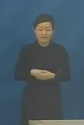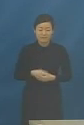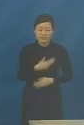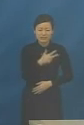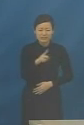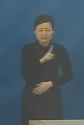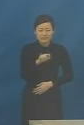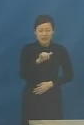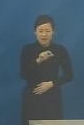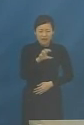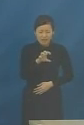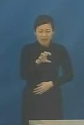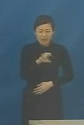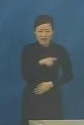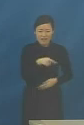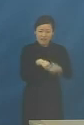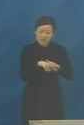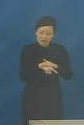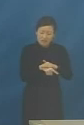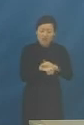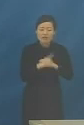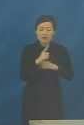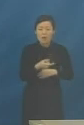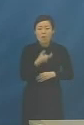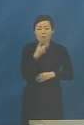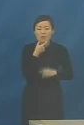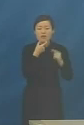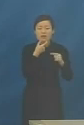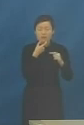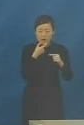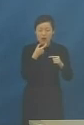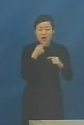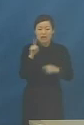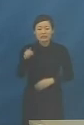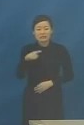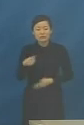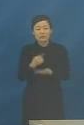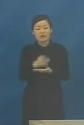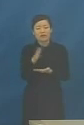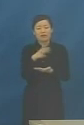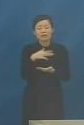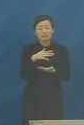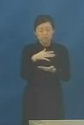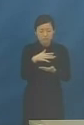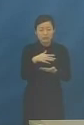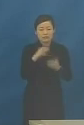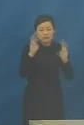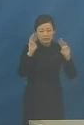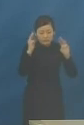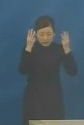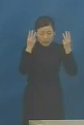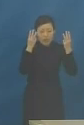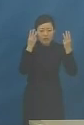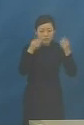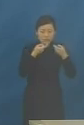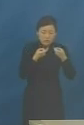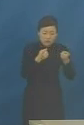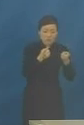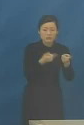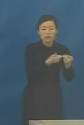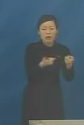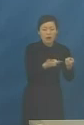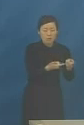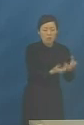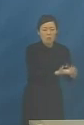ますとコネは人口数だけでなくてイノシシやシカも出てきますでかなり重要な当時の食料だったんです